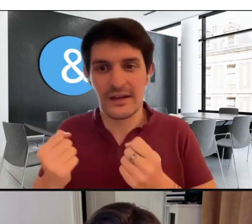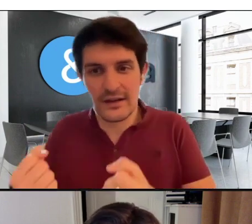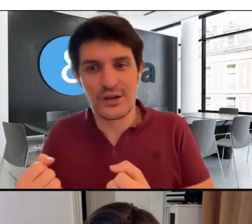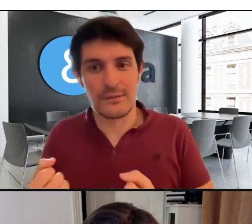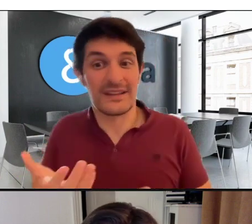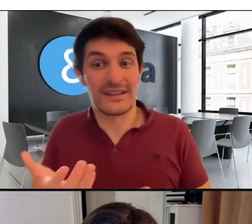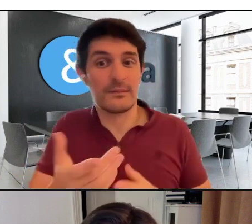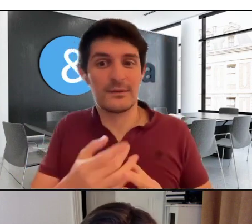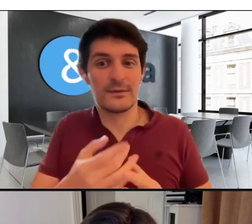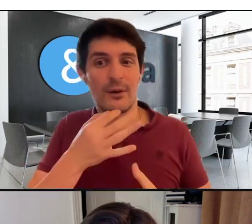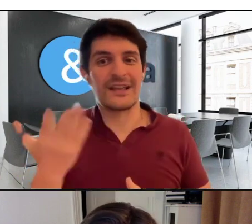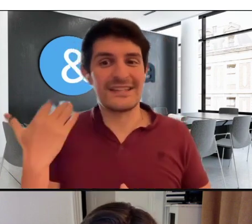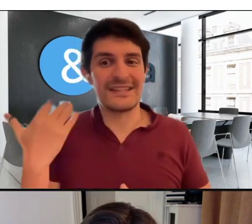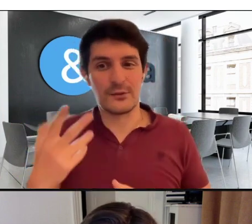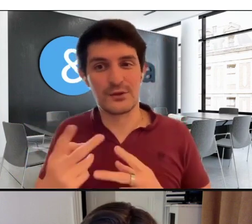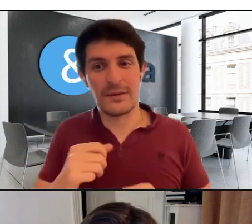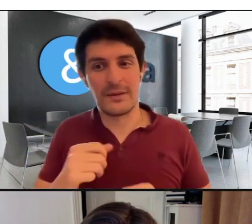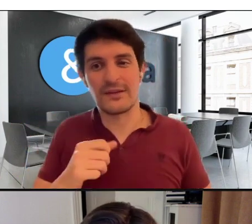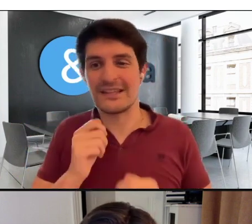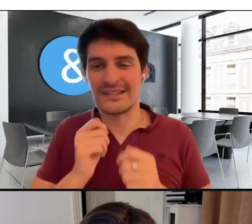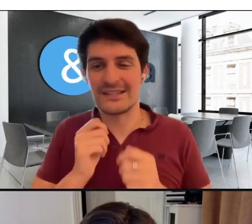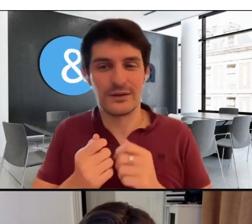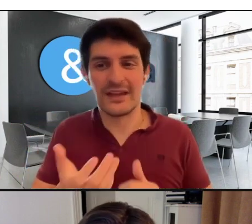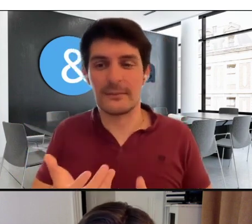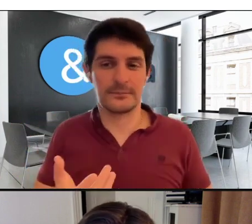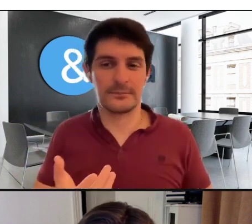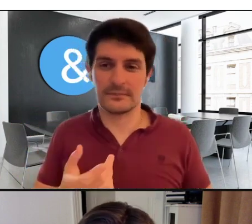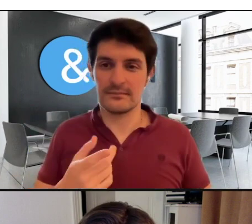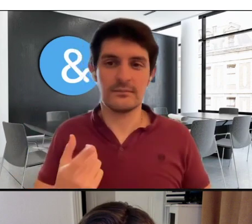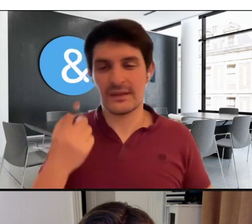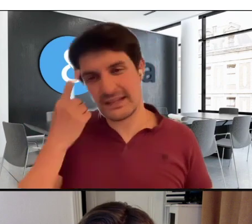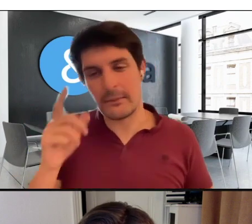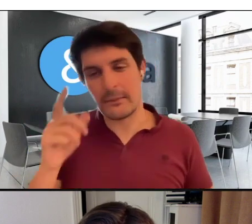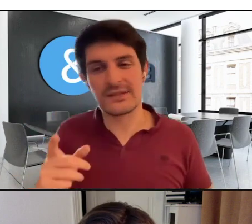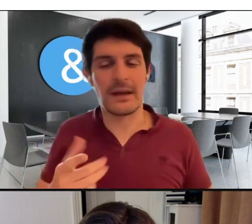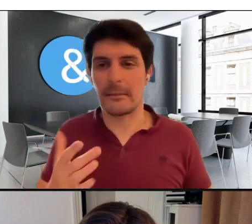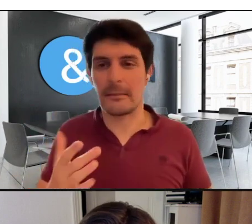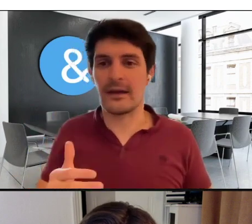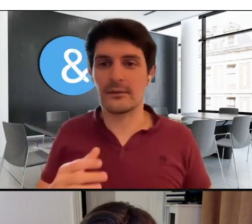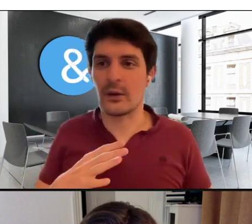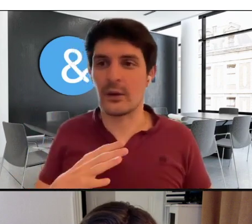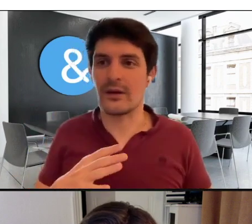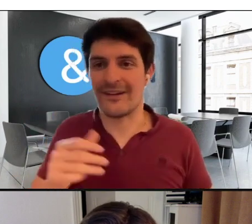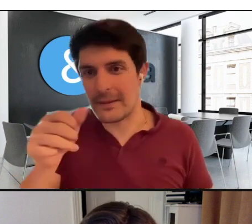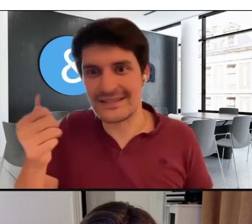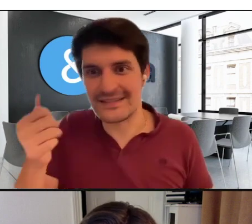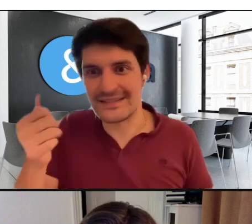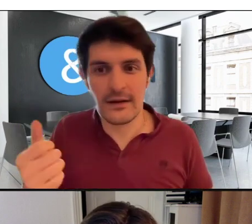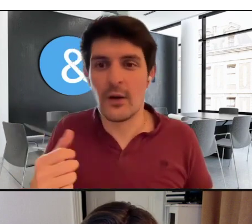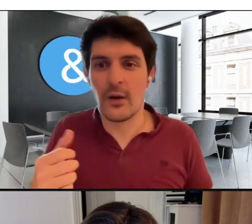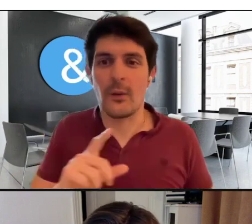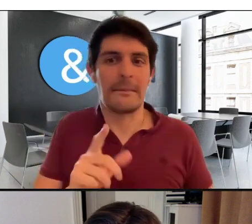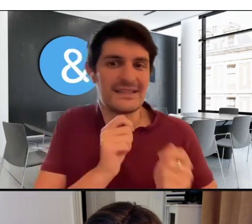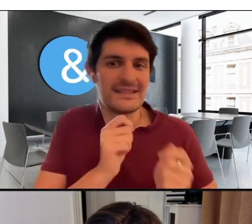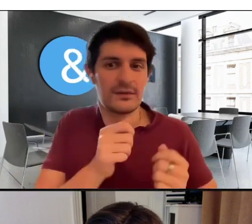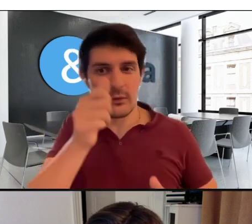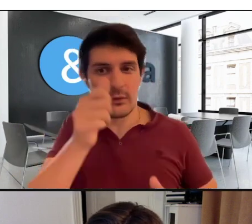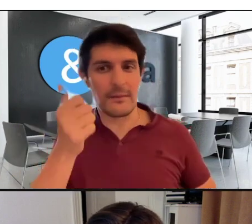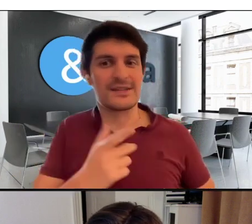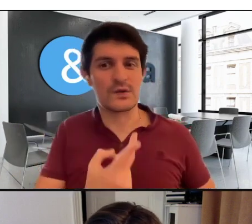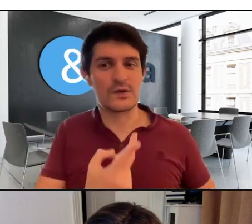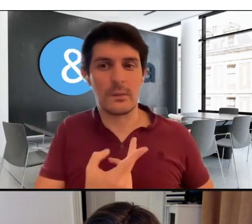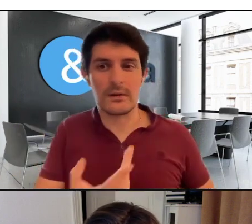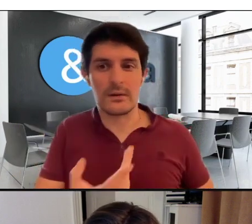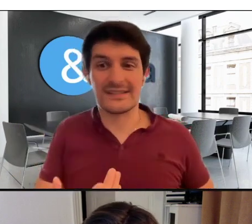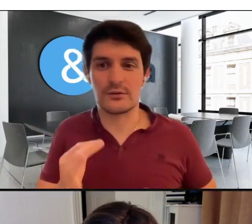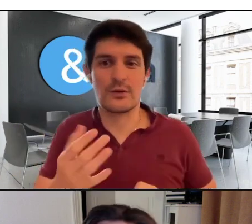vais mettre comme on a dit il y a 2 semaines, on a discuté, pas pensé, mais après, j'ai eu la pharmacie. On n'a pas discuté de pharmacie ensemble.